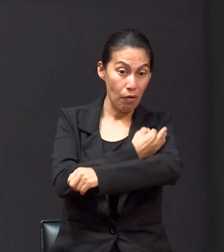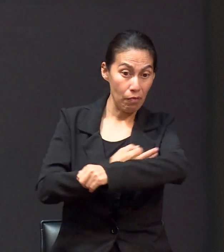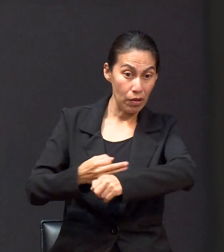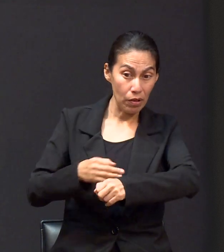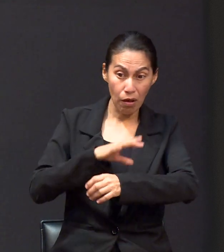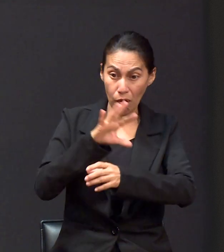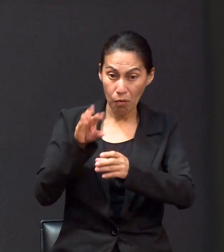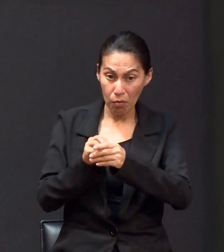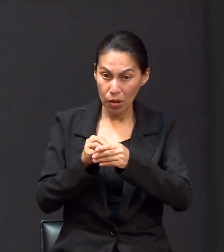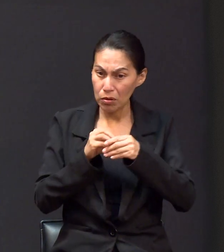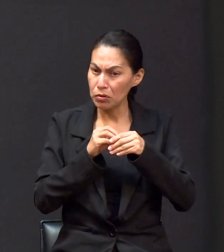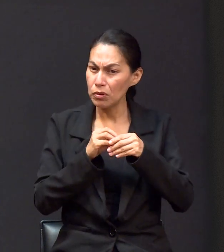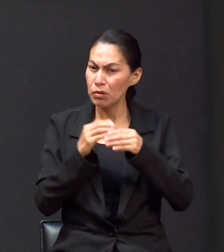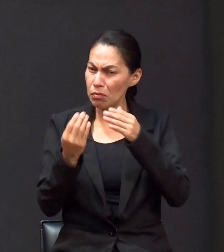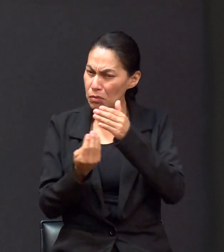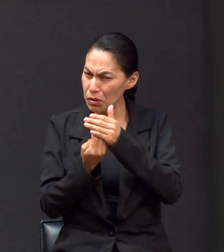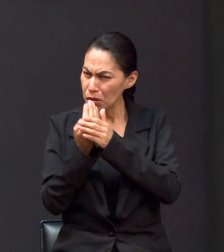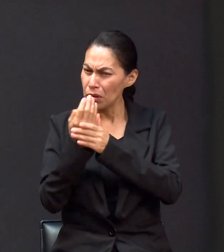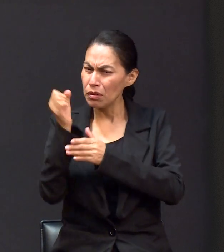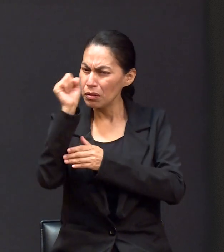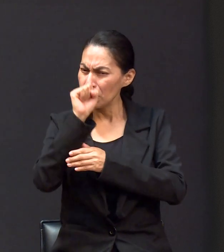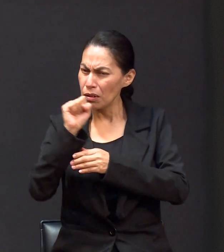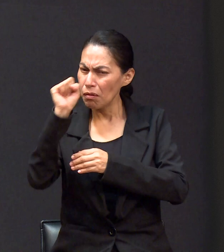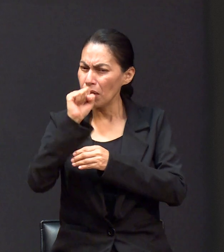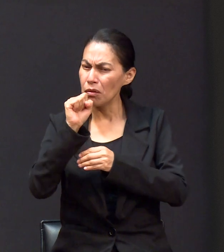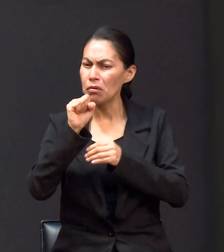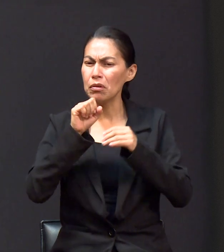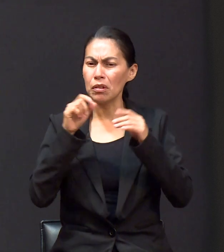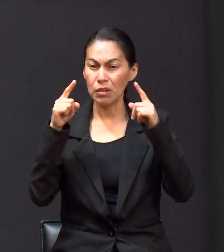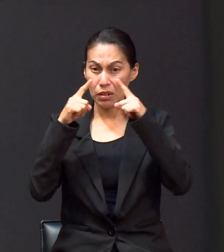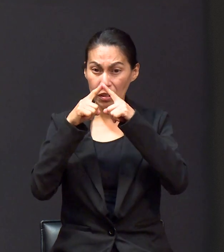Íbamos a la iglesia todos en familia en la mañana.